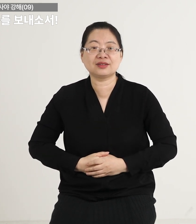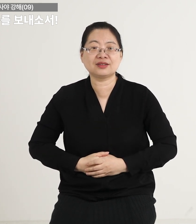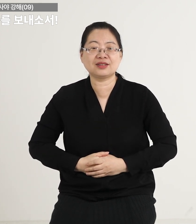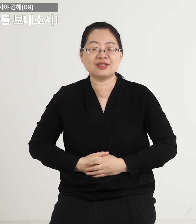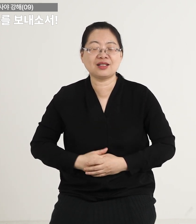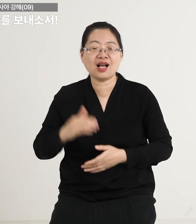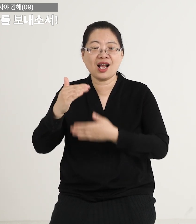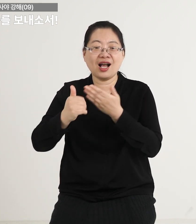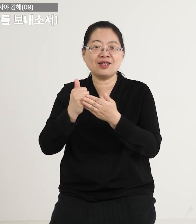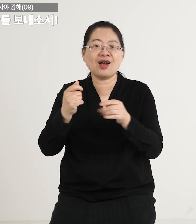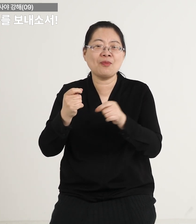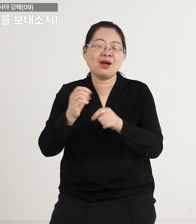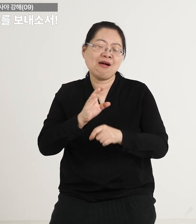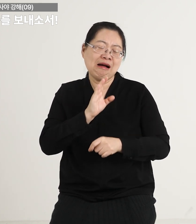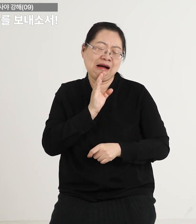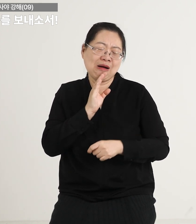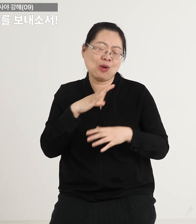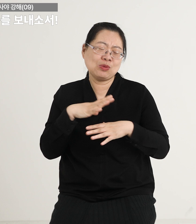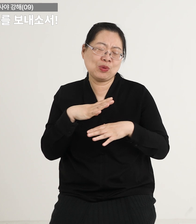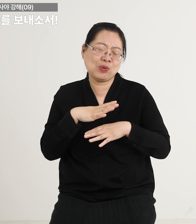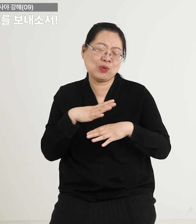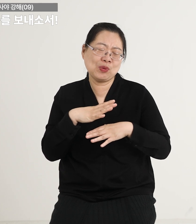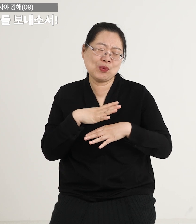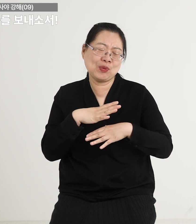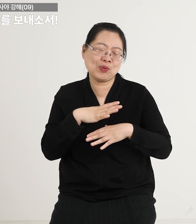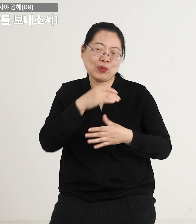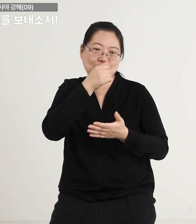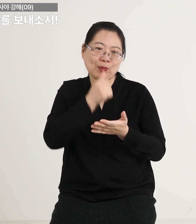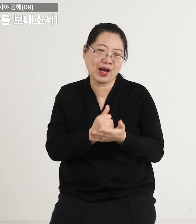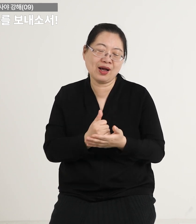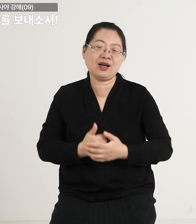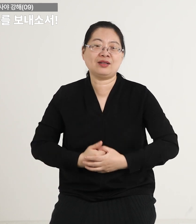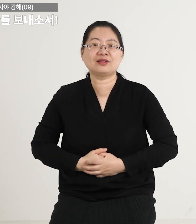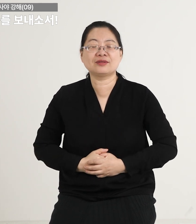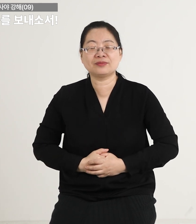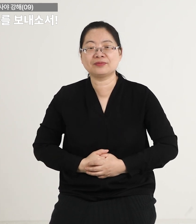그건 하나님 앞에 무서운 반칙이에요.